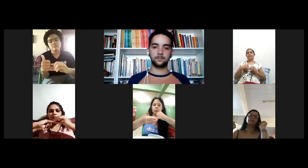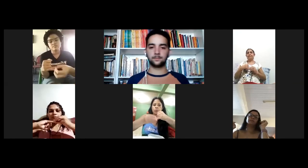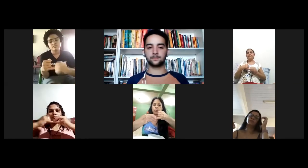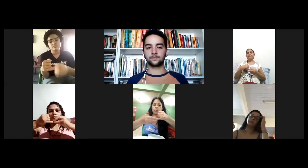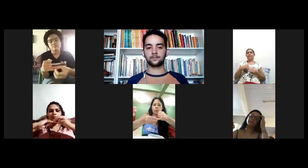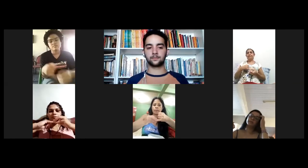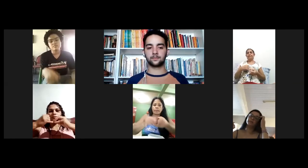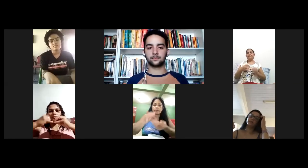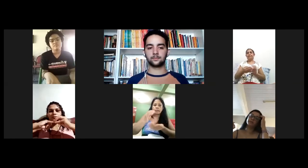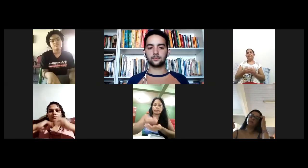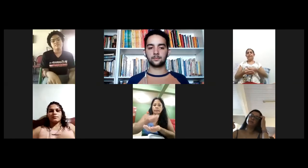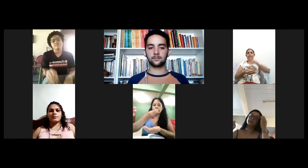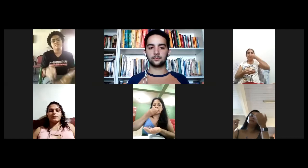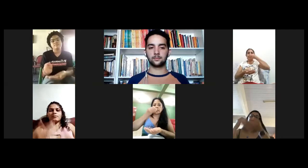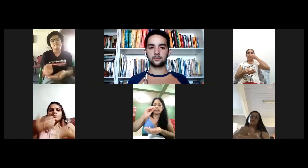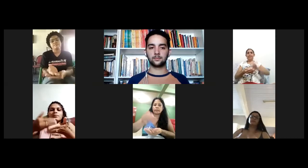sopa,